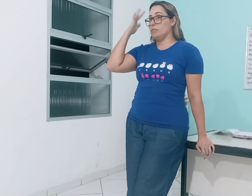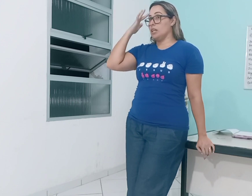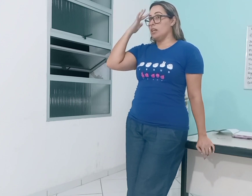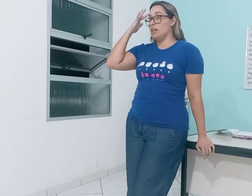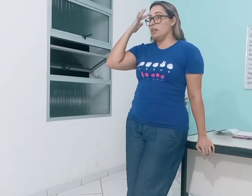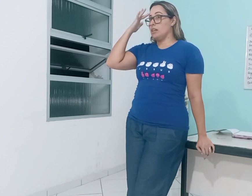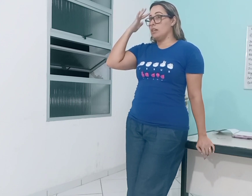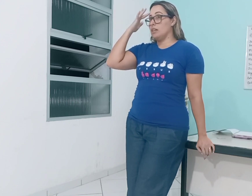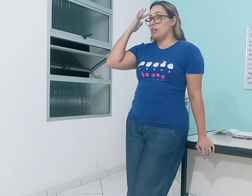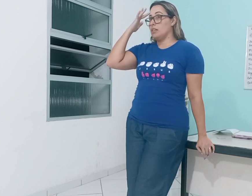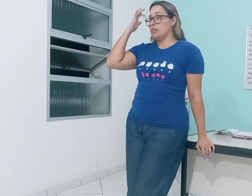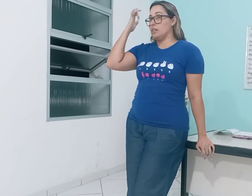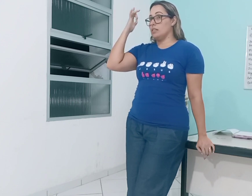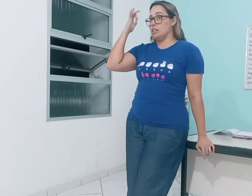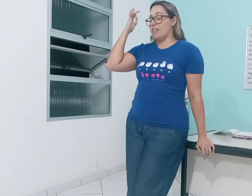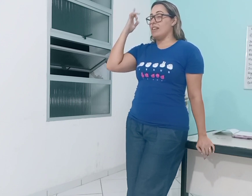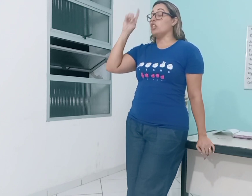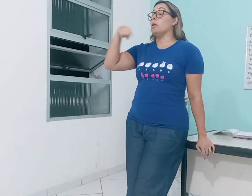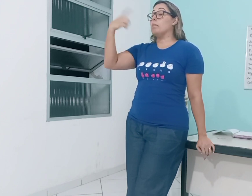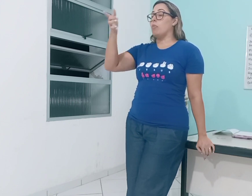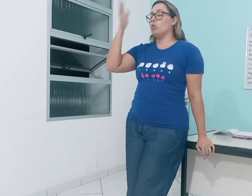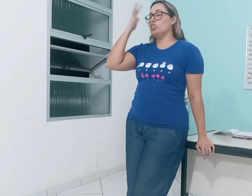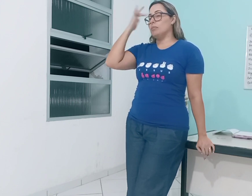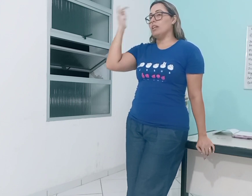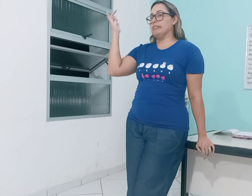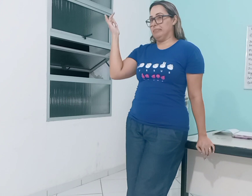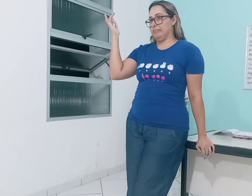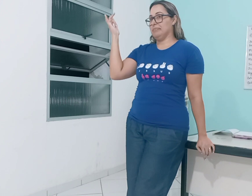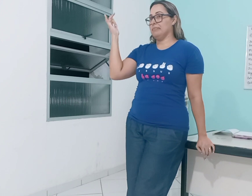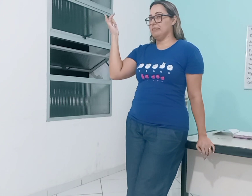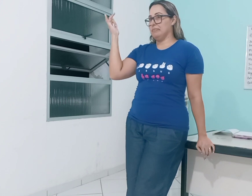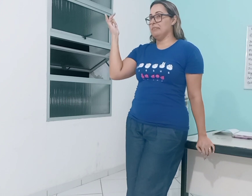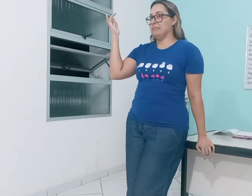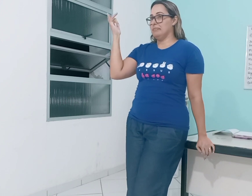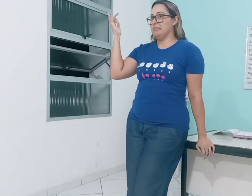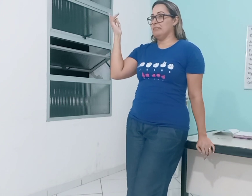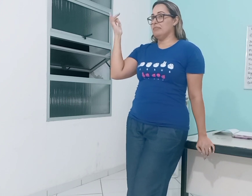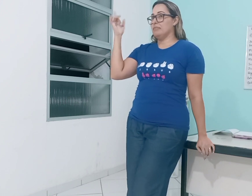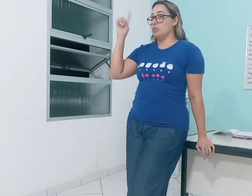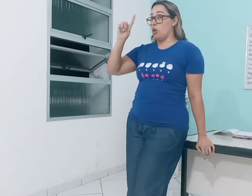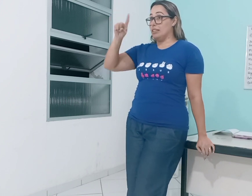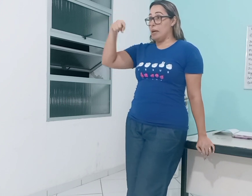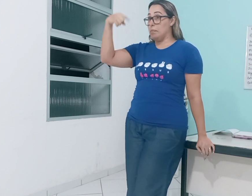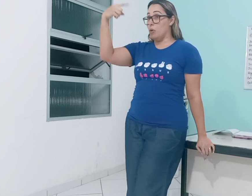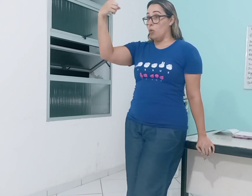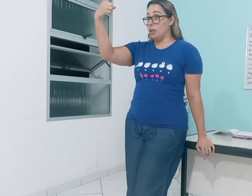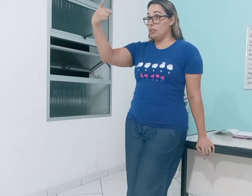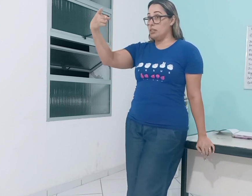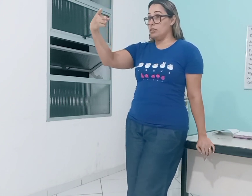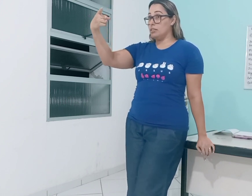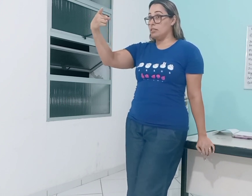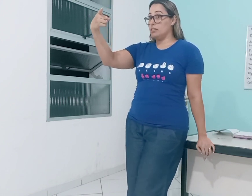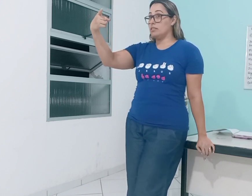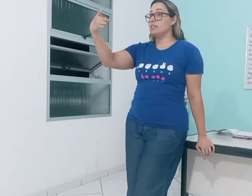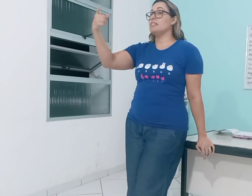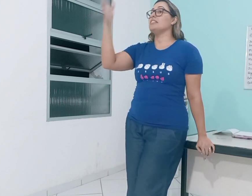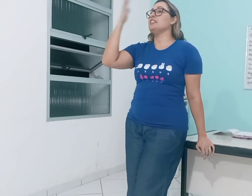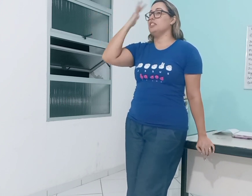Depois de amanhã. Você vai fazer depois de amanhã. Como? Sim. Ó, depois de